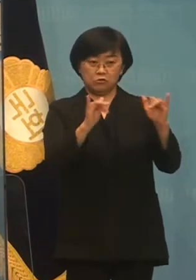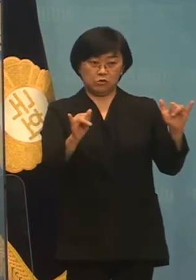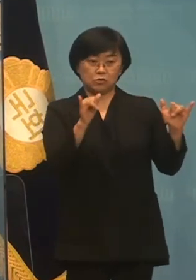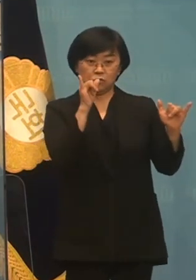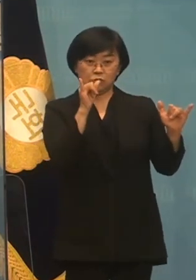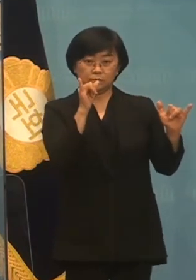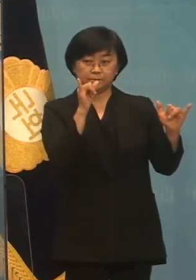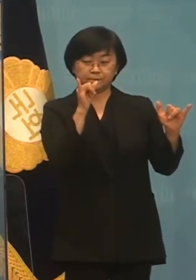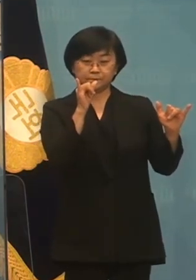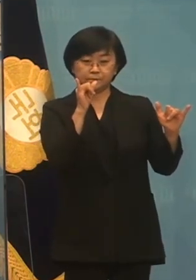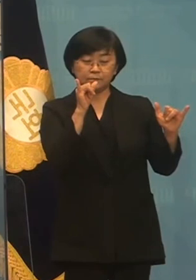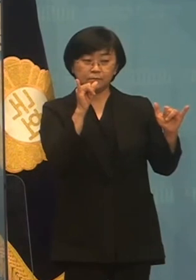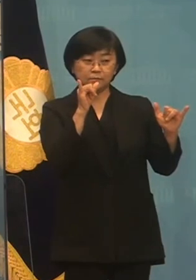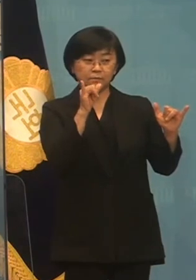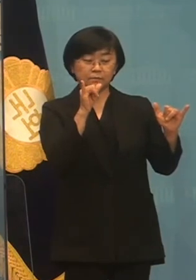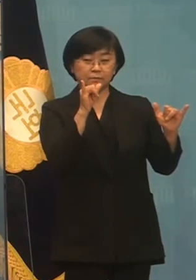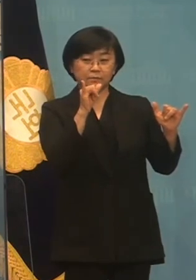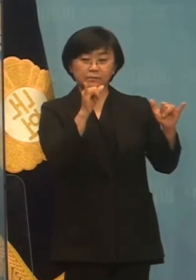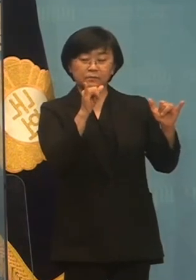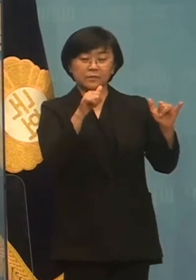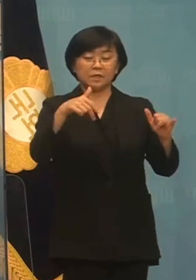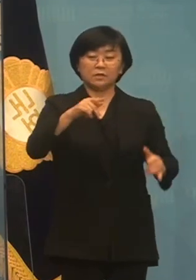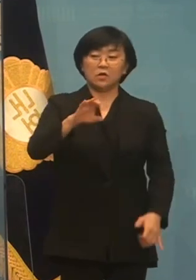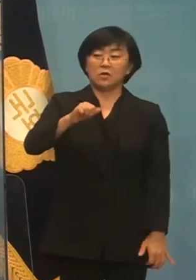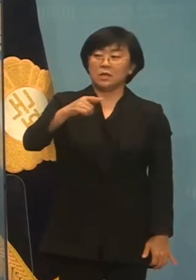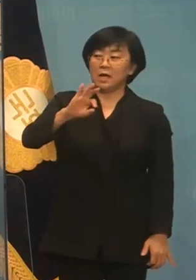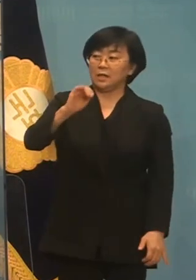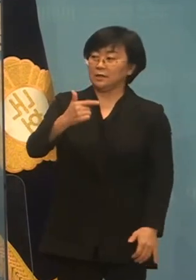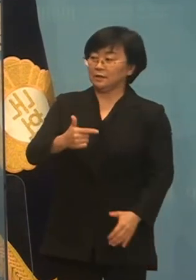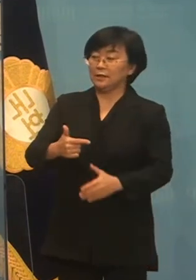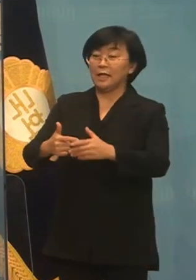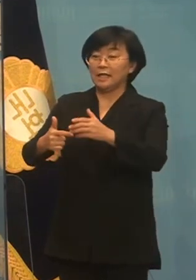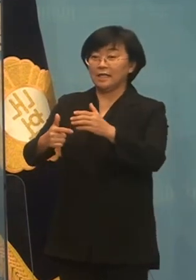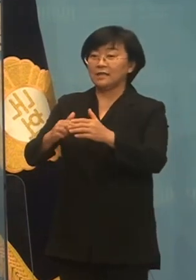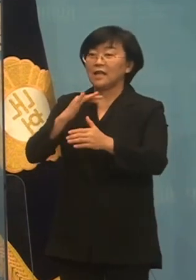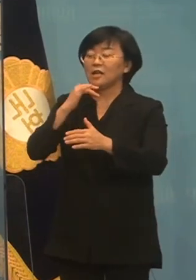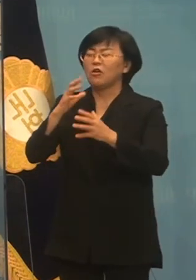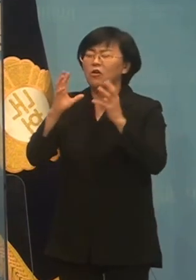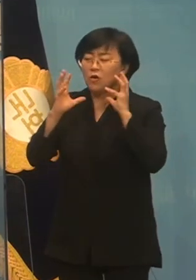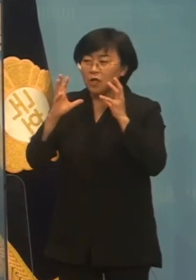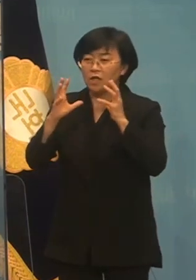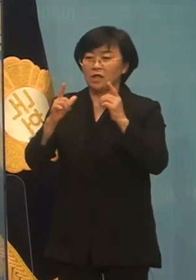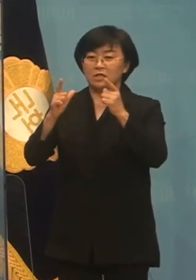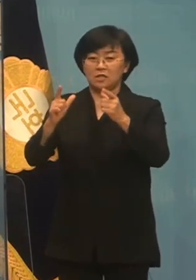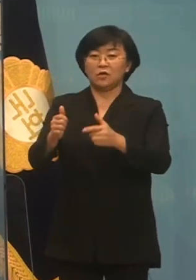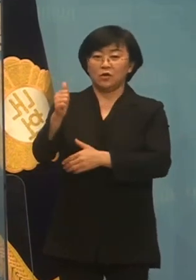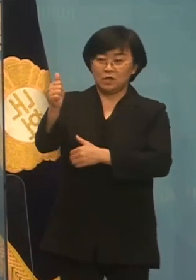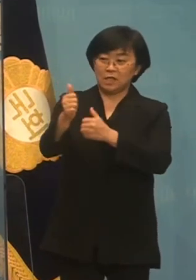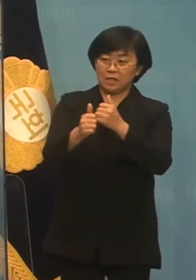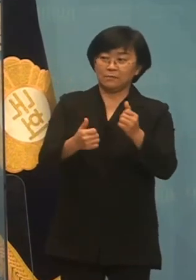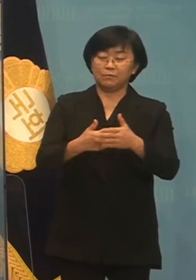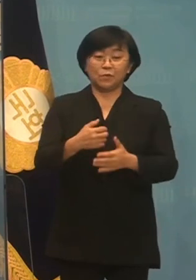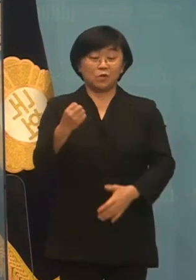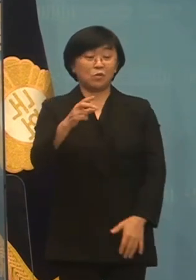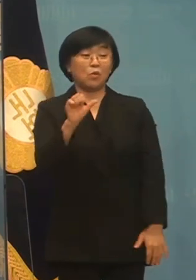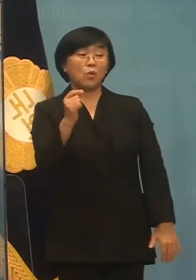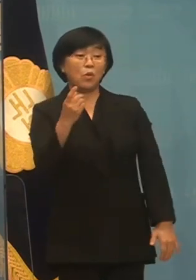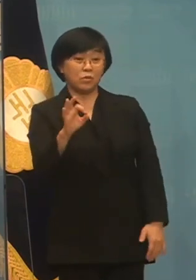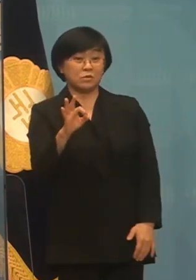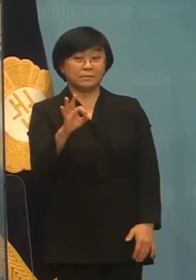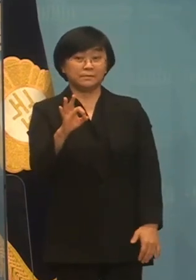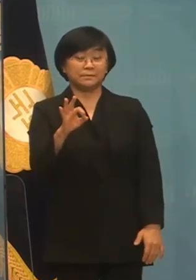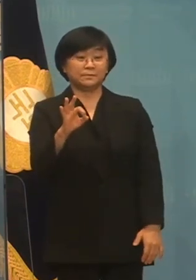계시고요. 정가은님은 최연소 지역위원장으로 계십니다. 그래서 저희랑 함께 하고 있고